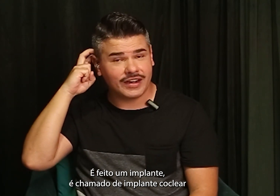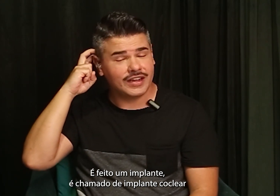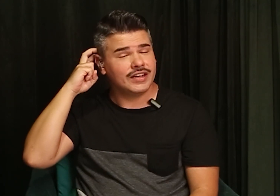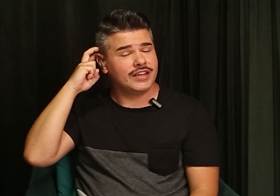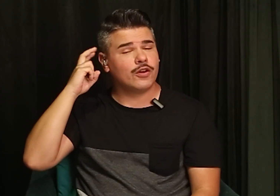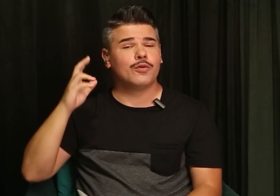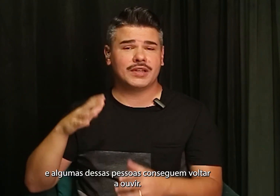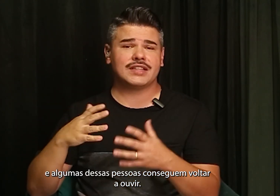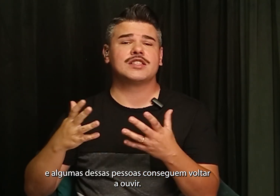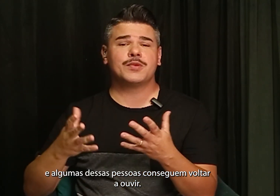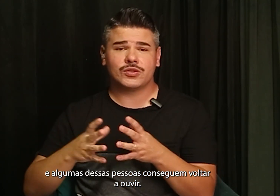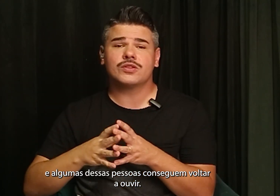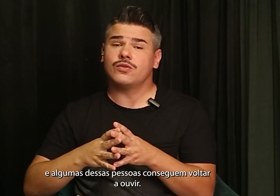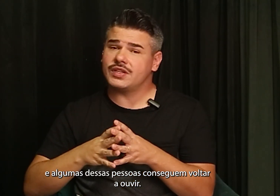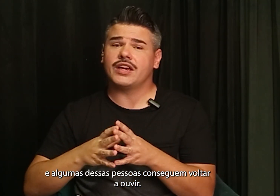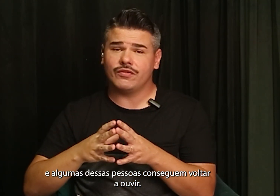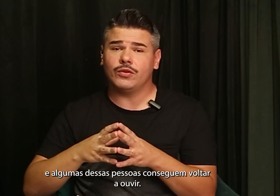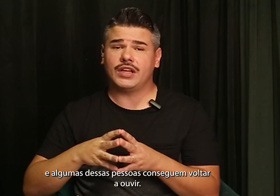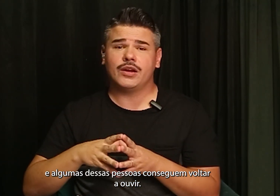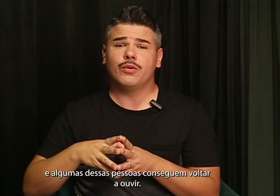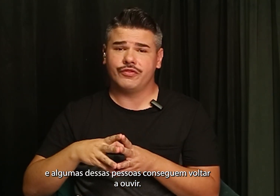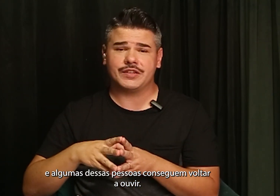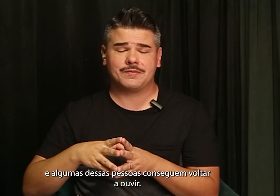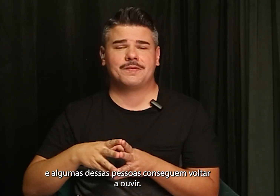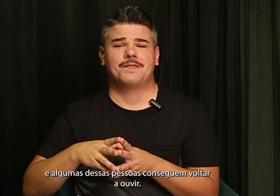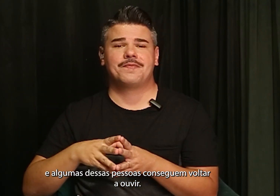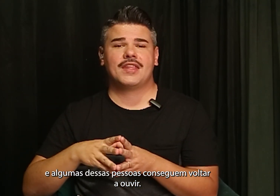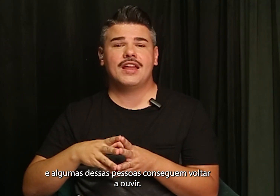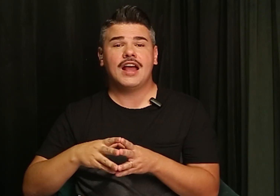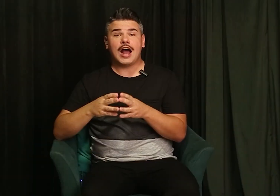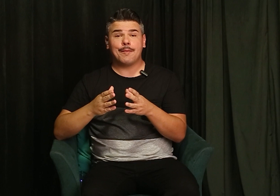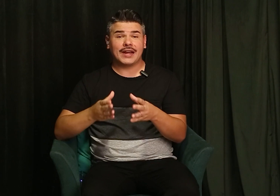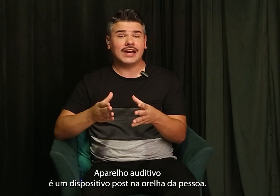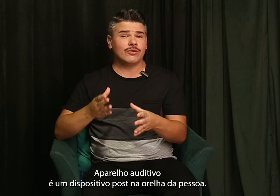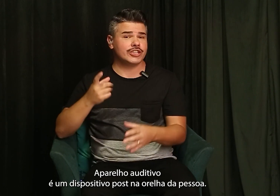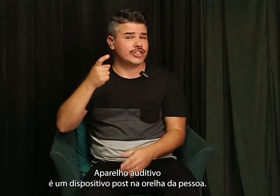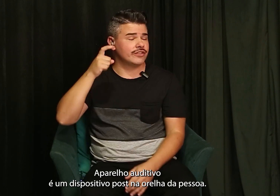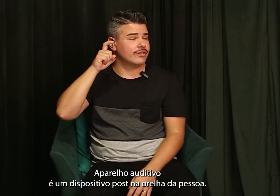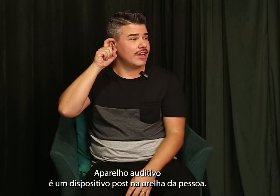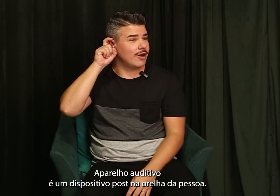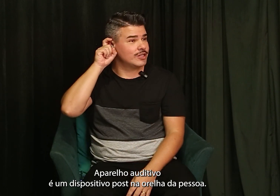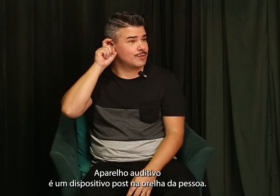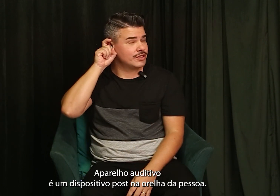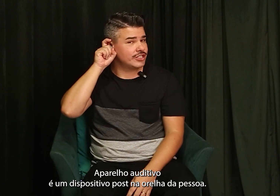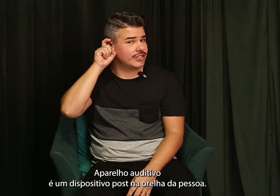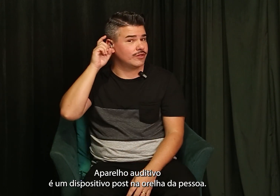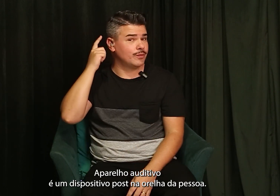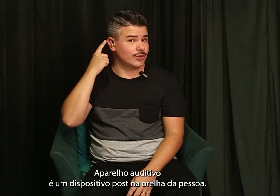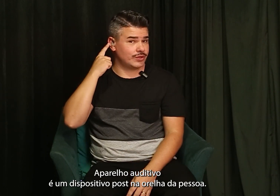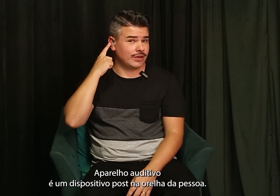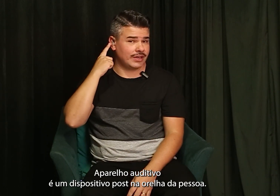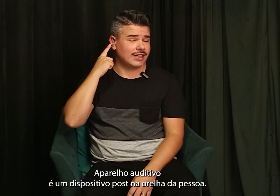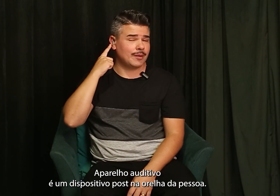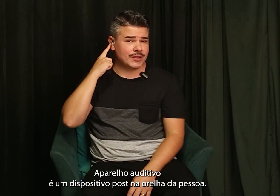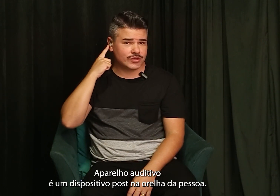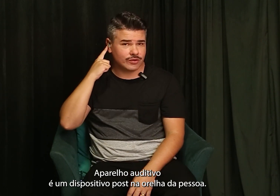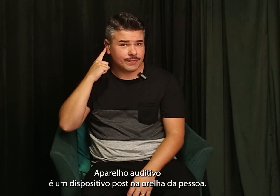coclear. E algumas dessas pessoas conseguem voltar a ouvir. Aparelho auditivo é um dispositivo posto na orelha da